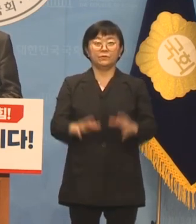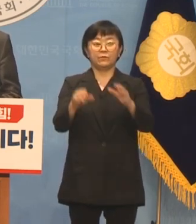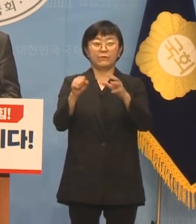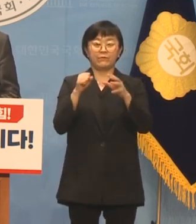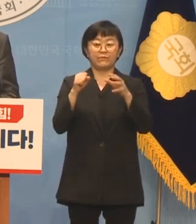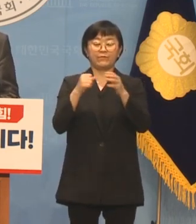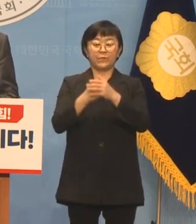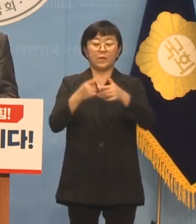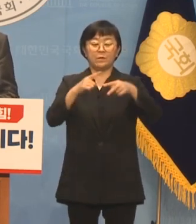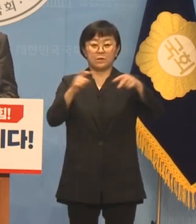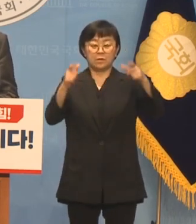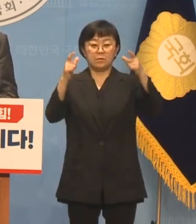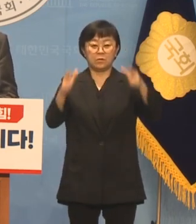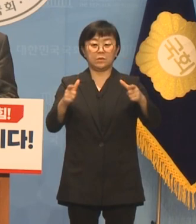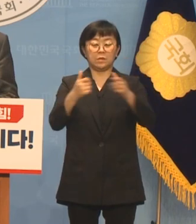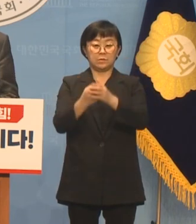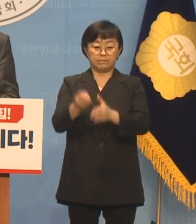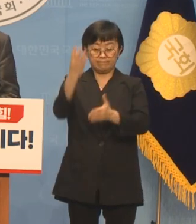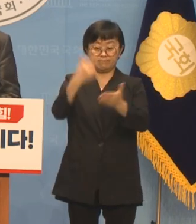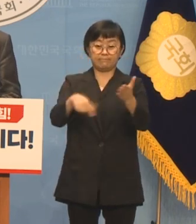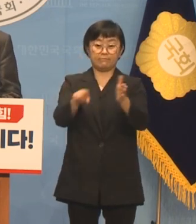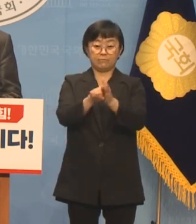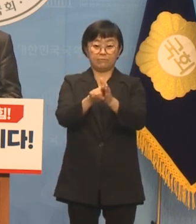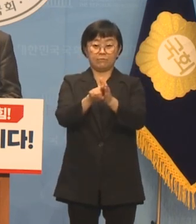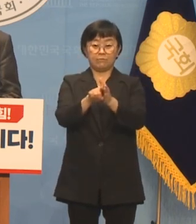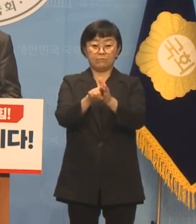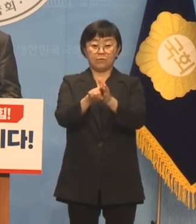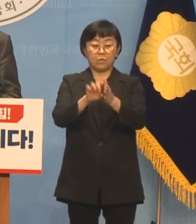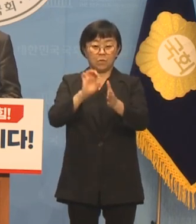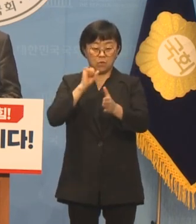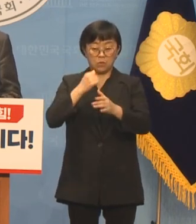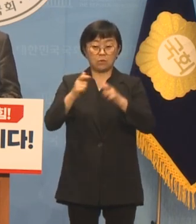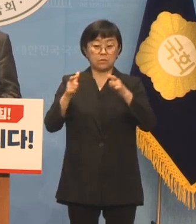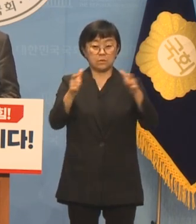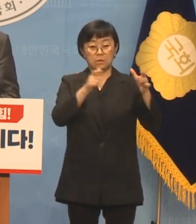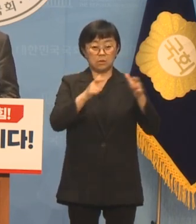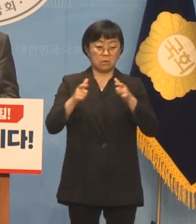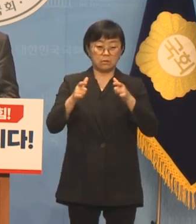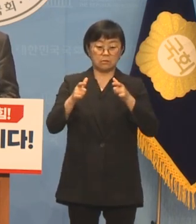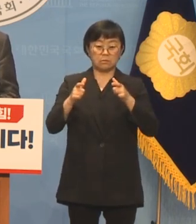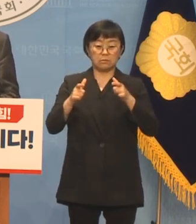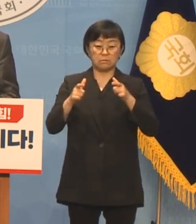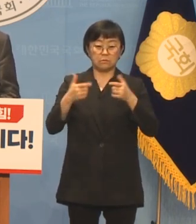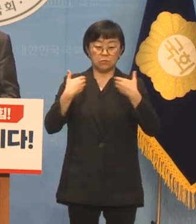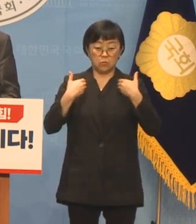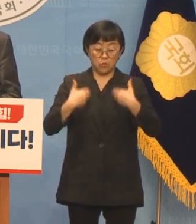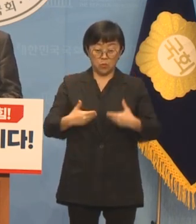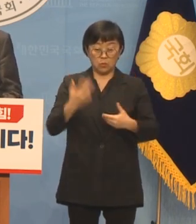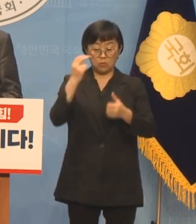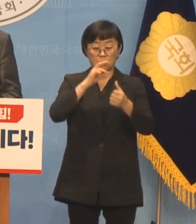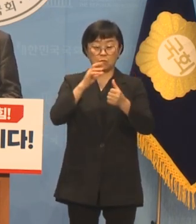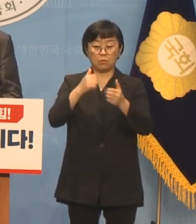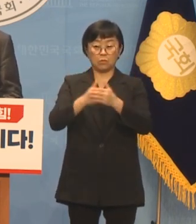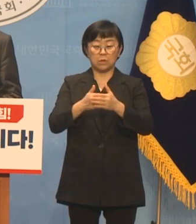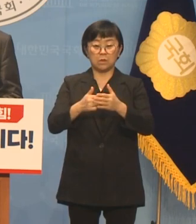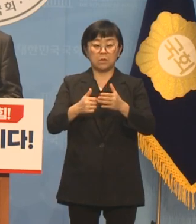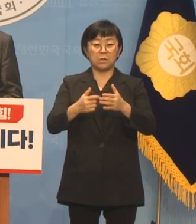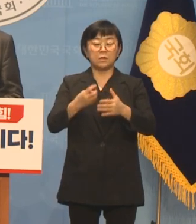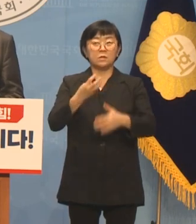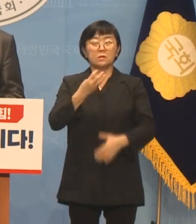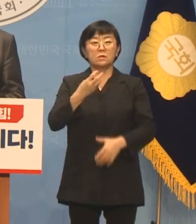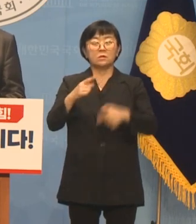국민의힘이 서대문에서 압승하기 위해서는 어려운 지역을 그동안 묵묵하게 지켜온 서대문